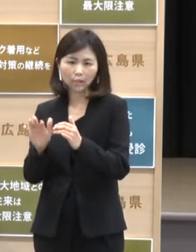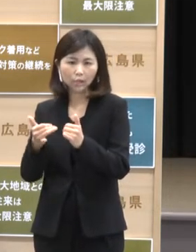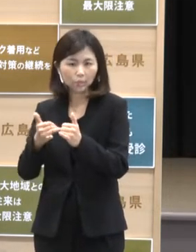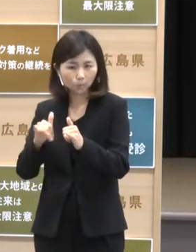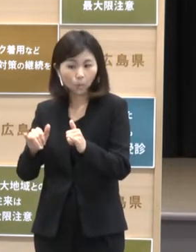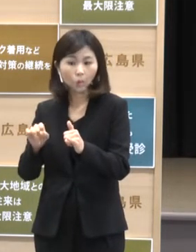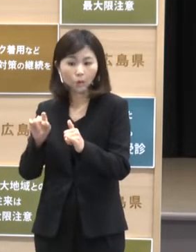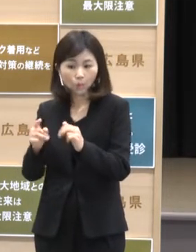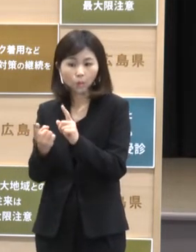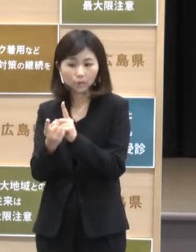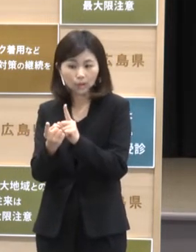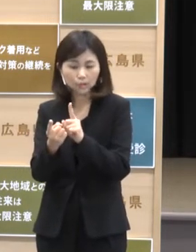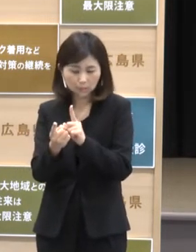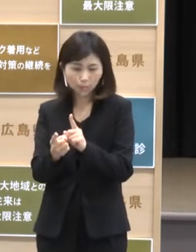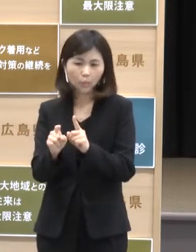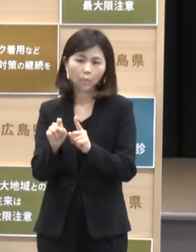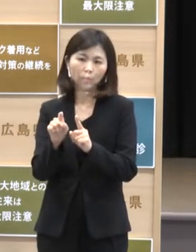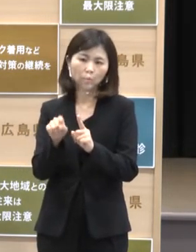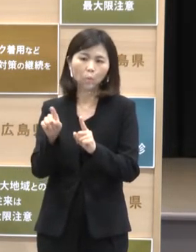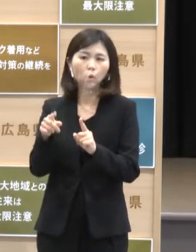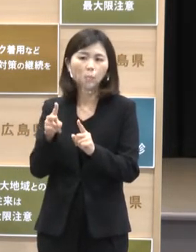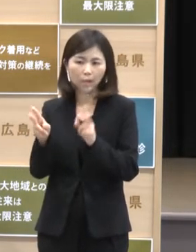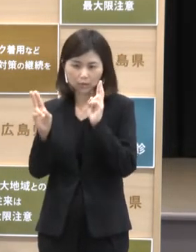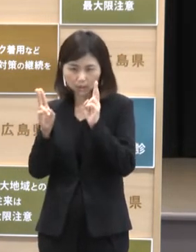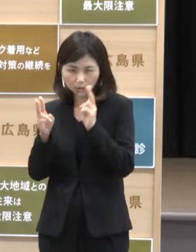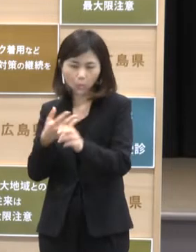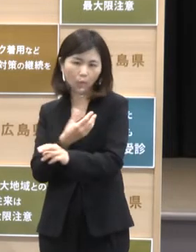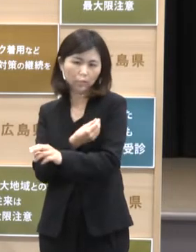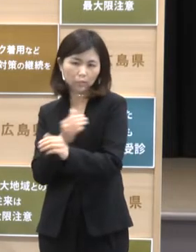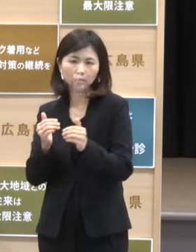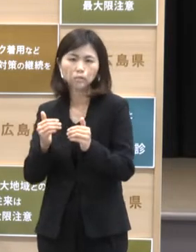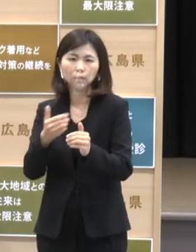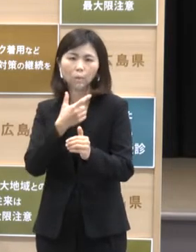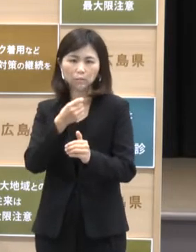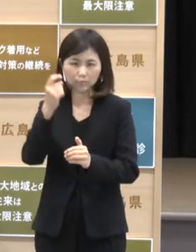この接種を進めていただきたいと思っております。